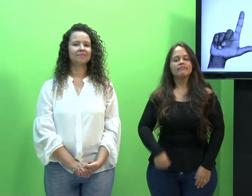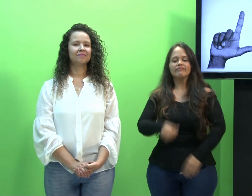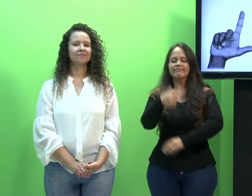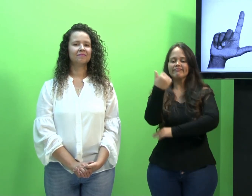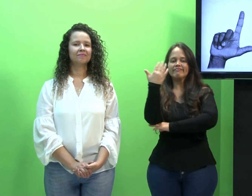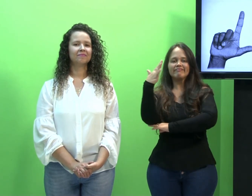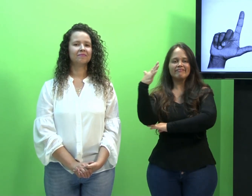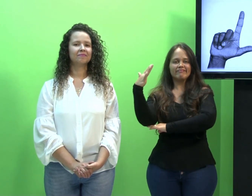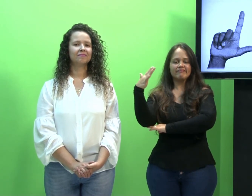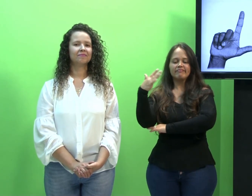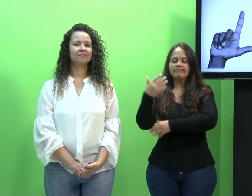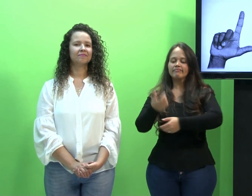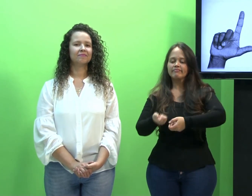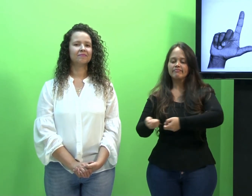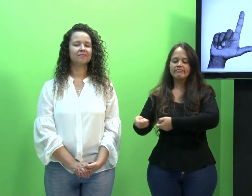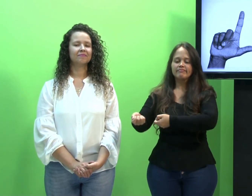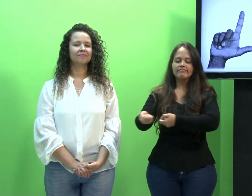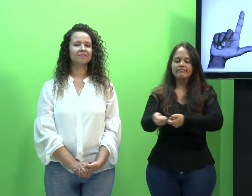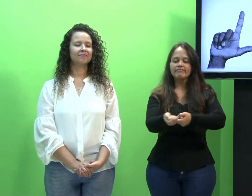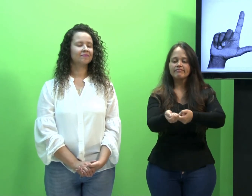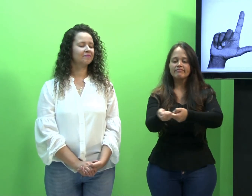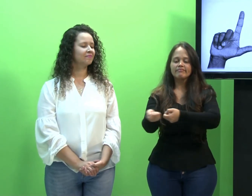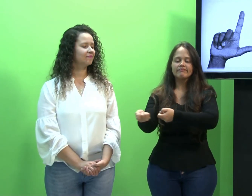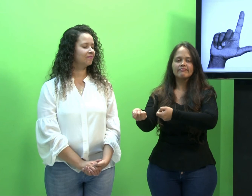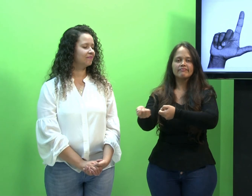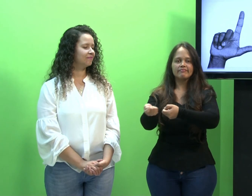Regar plantas com mangueira.